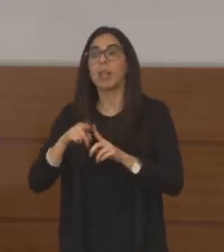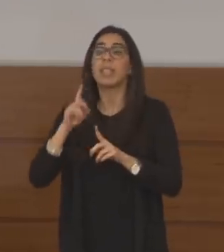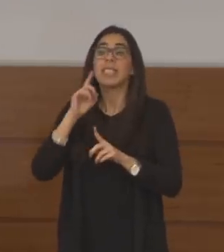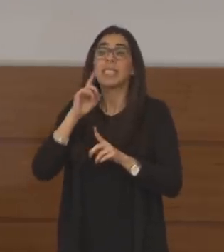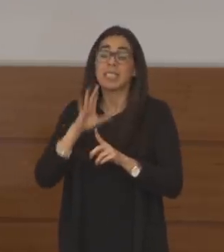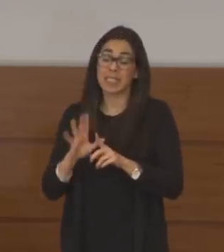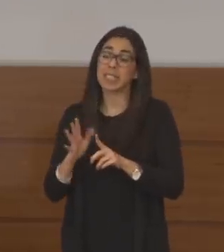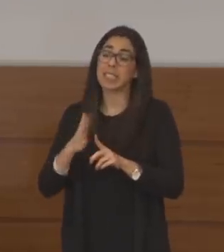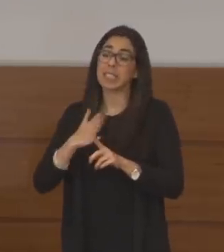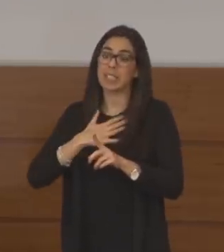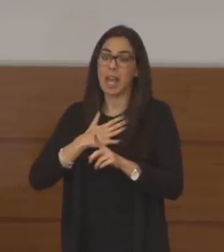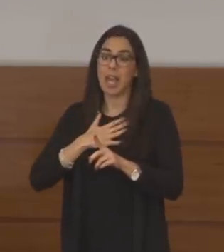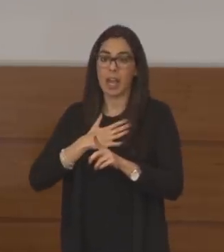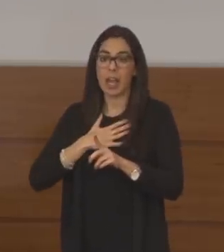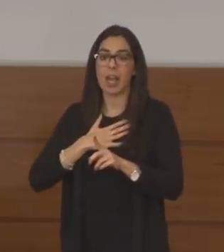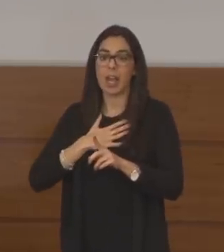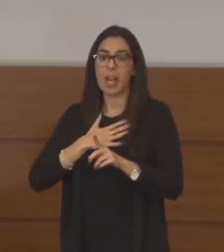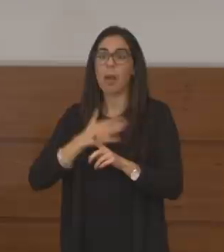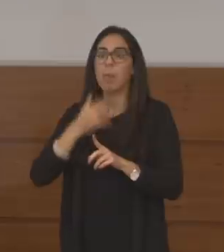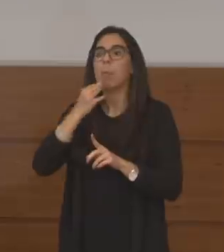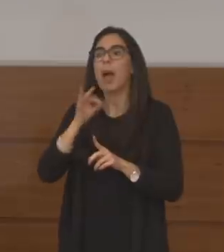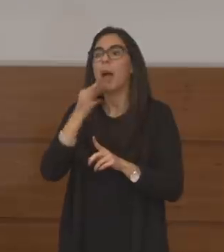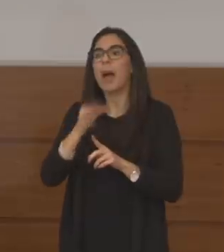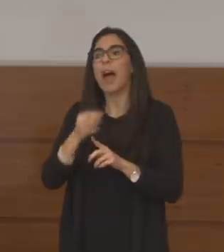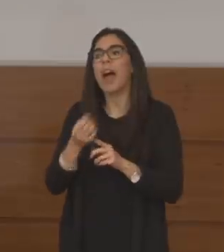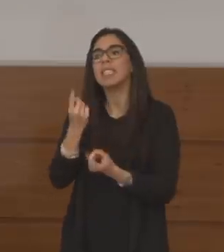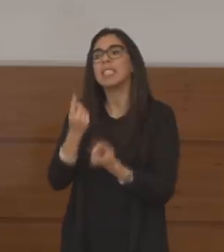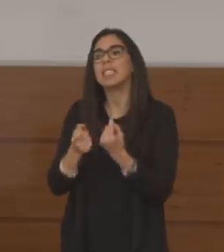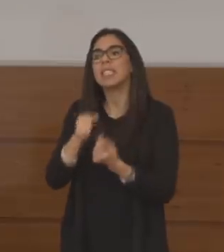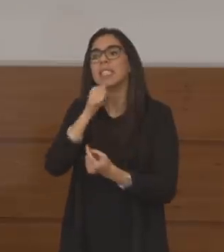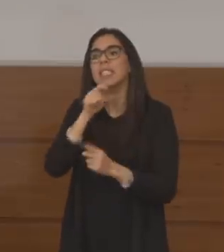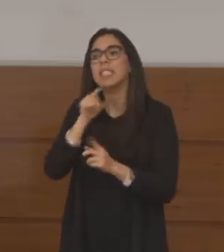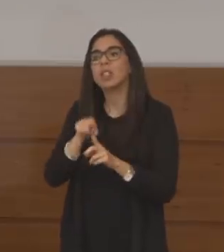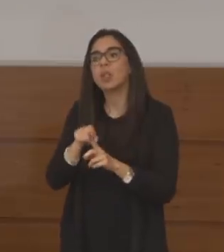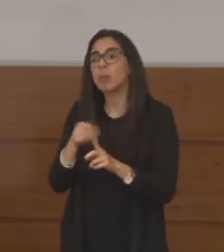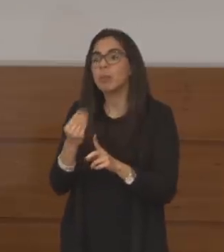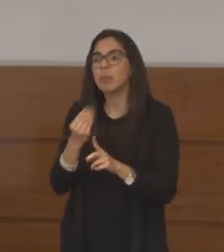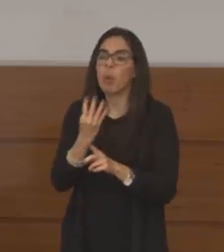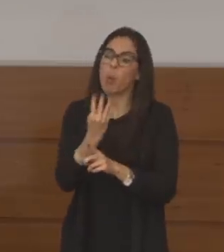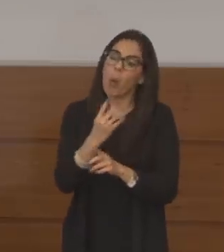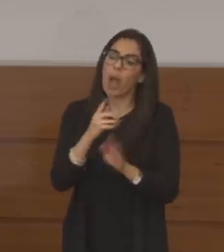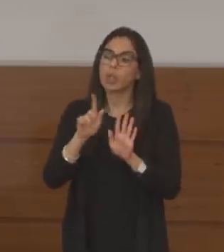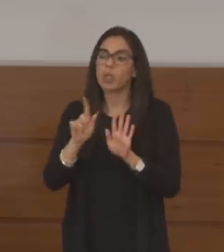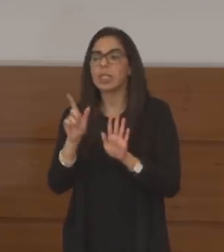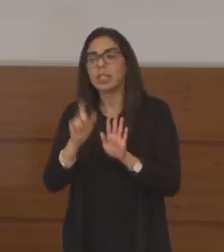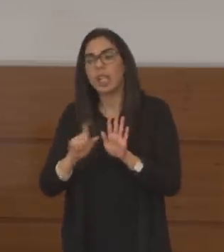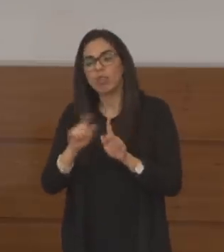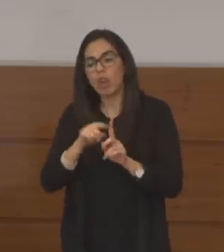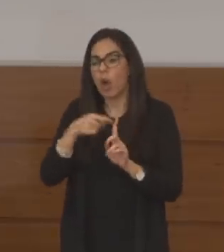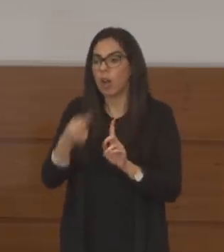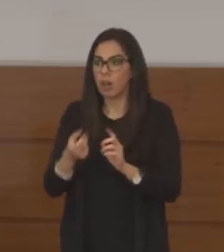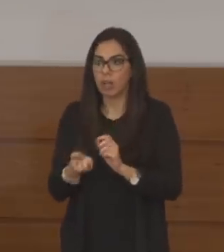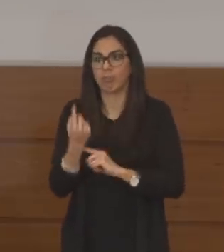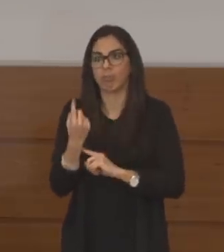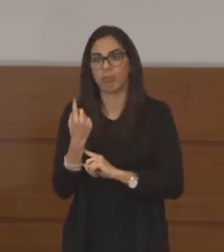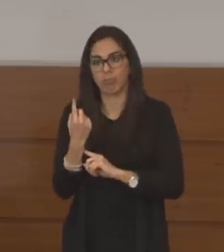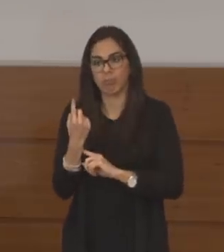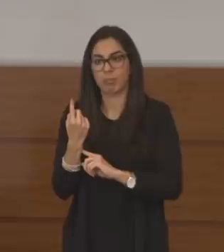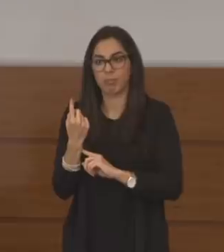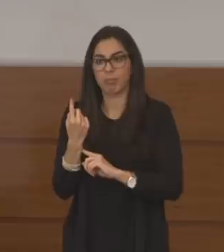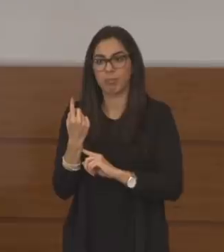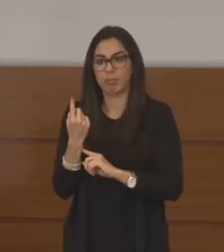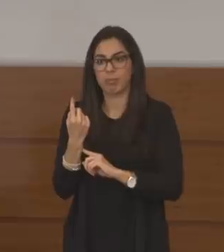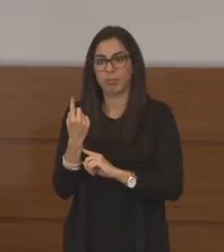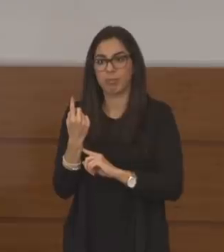frequenti di manifestazione dei sintomi avvengono tra i 4 e 7 giorni quindi possiamo immaginare